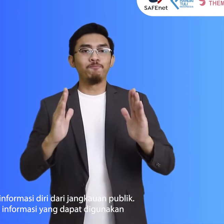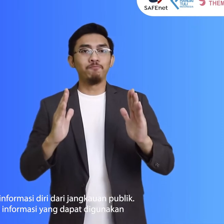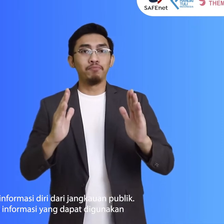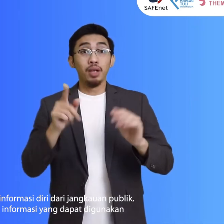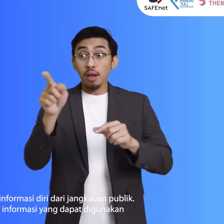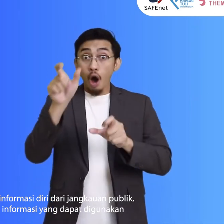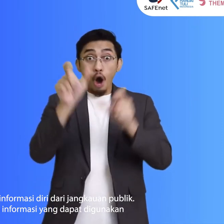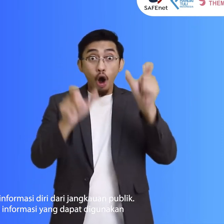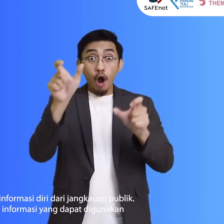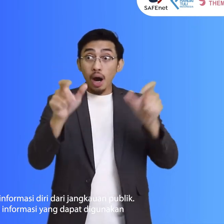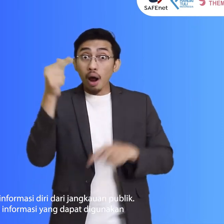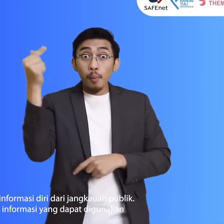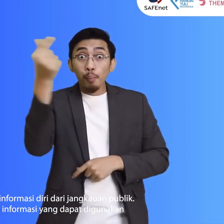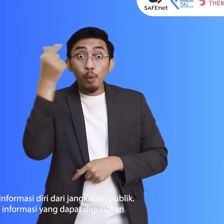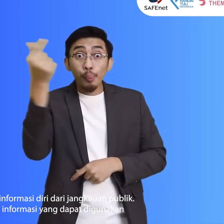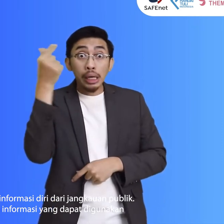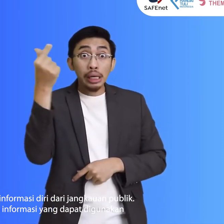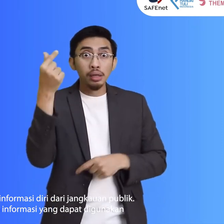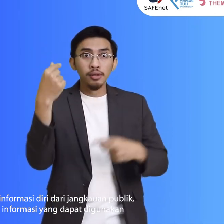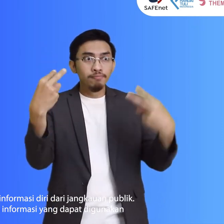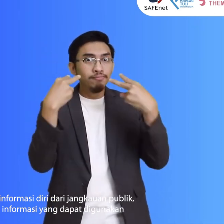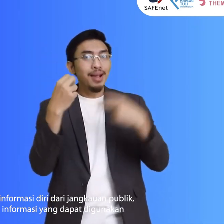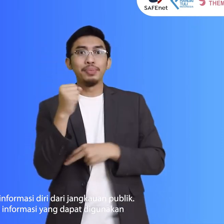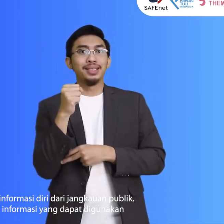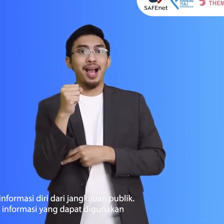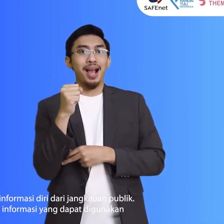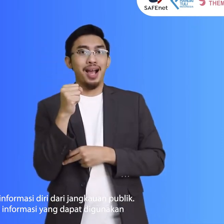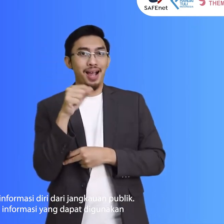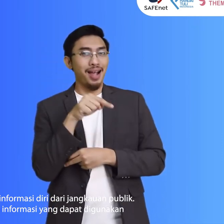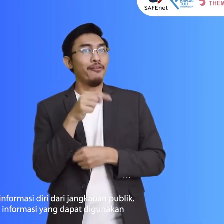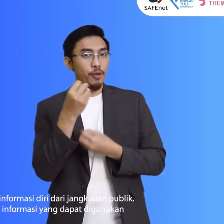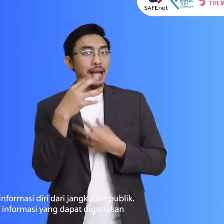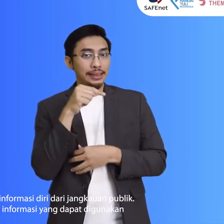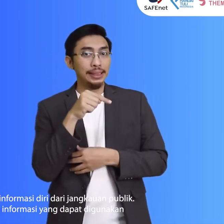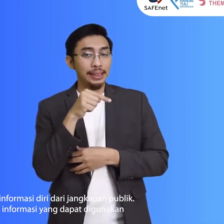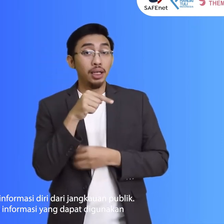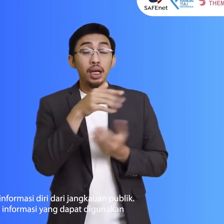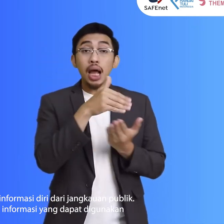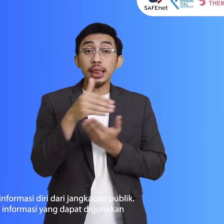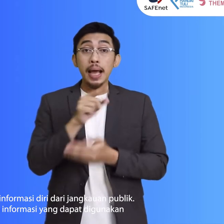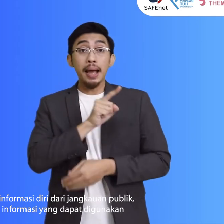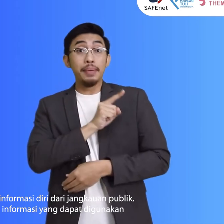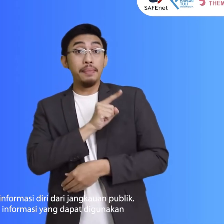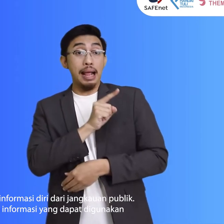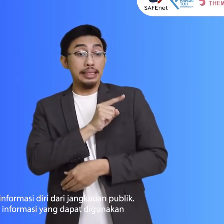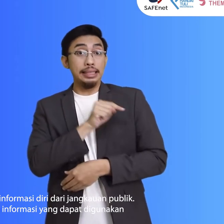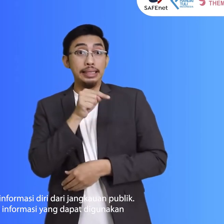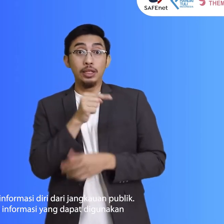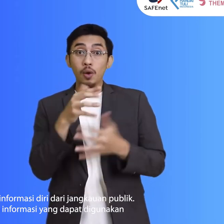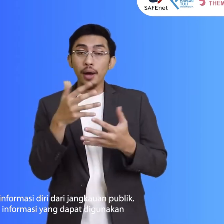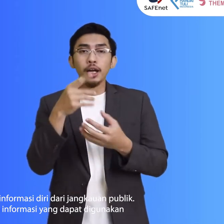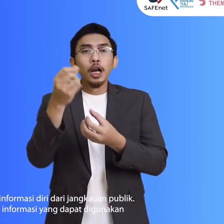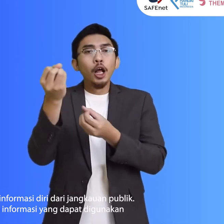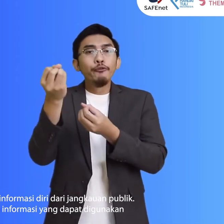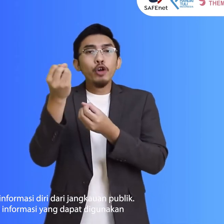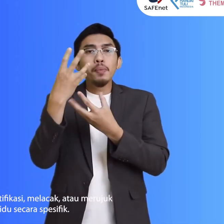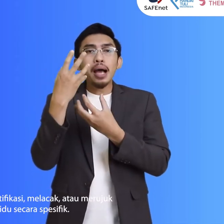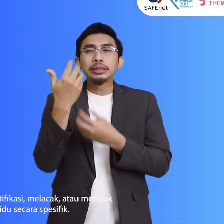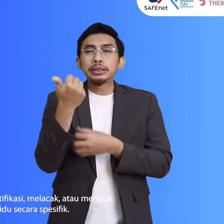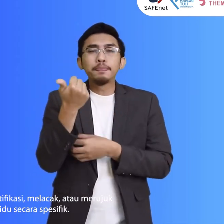Hai privasi adalah batasan informasi diri dari jangkauan publik Hai data pribadi adalah informasi yang